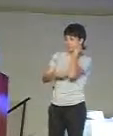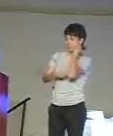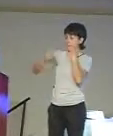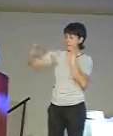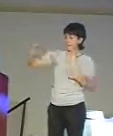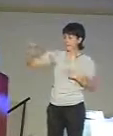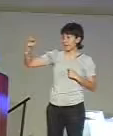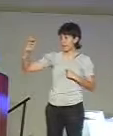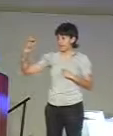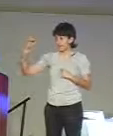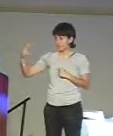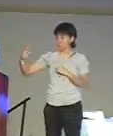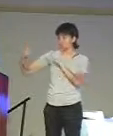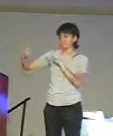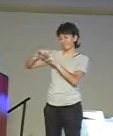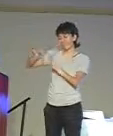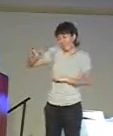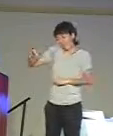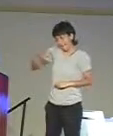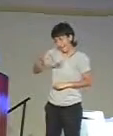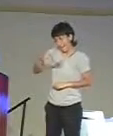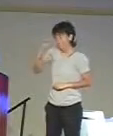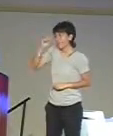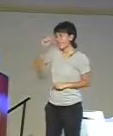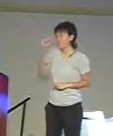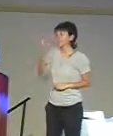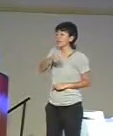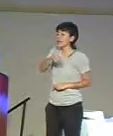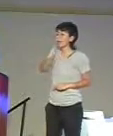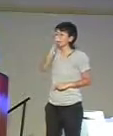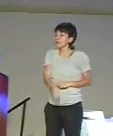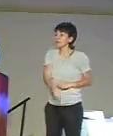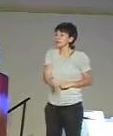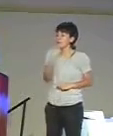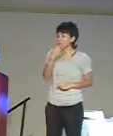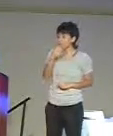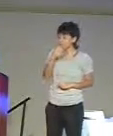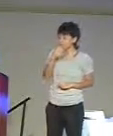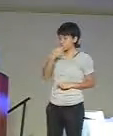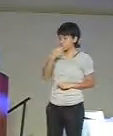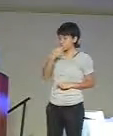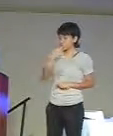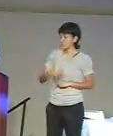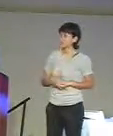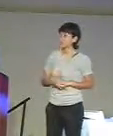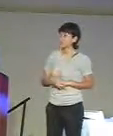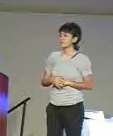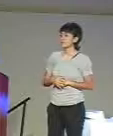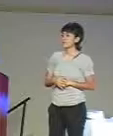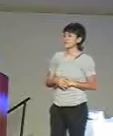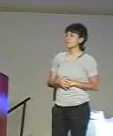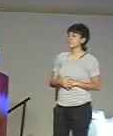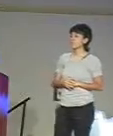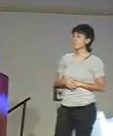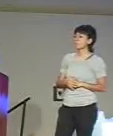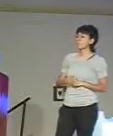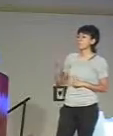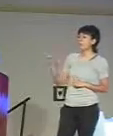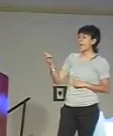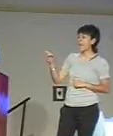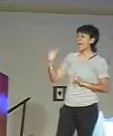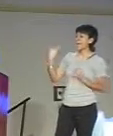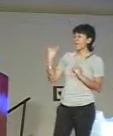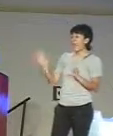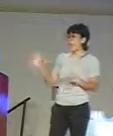fármacos antirretrovíricos para reducir el riesgo de transmisión materno-infantil. Aquí ya detectamos a las pacientes, ya